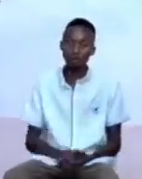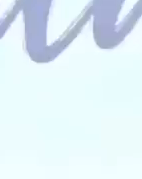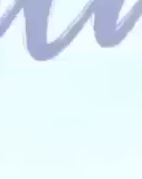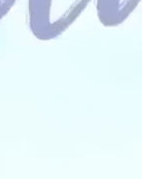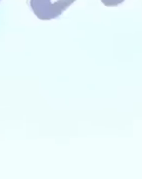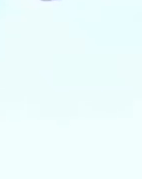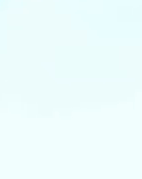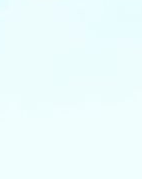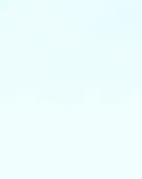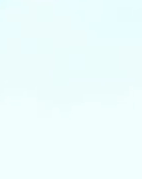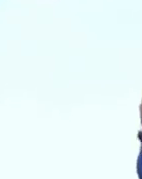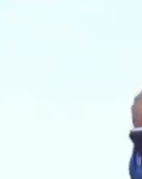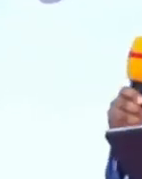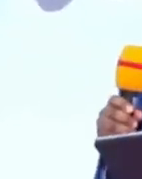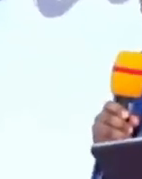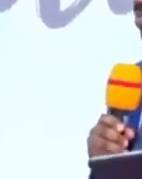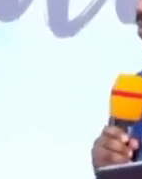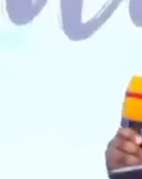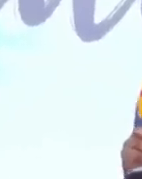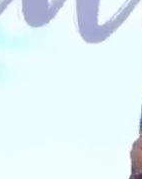Tofauti kabisa.